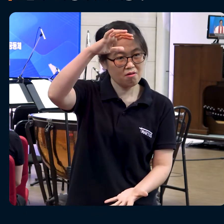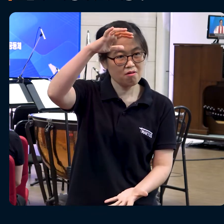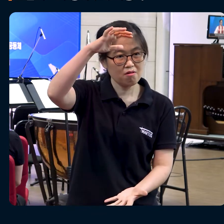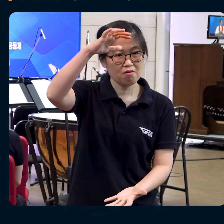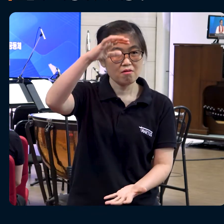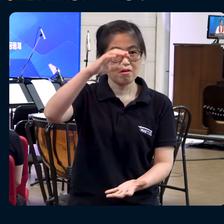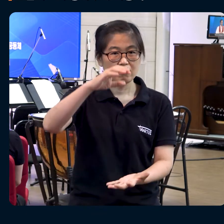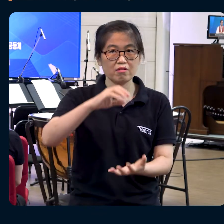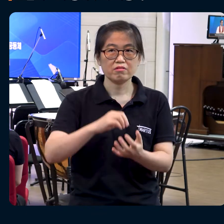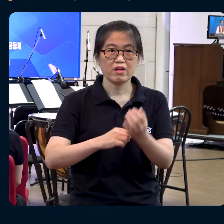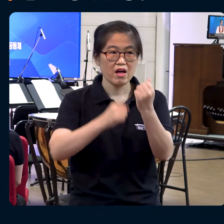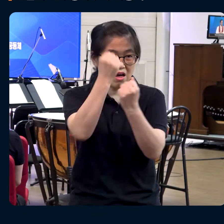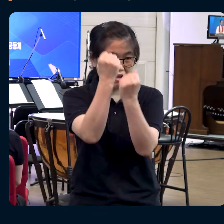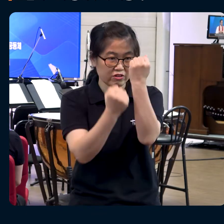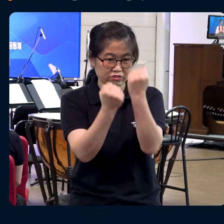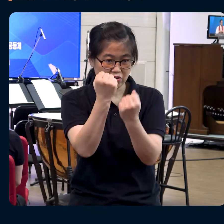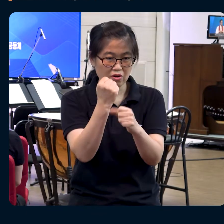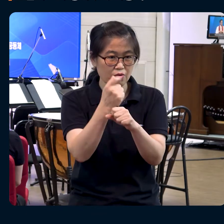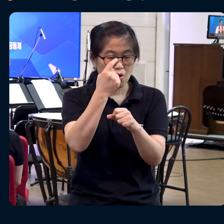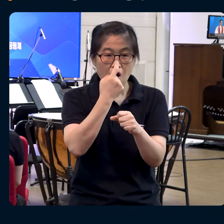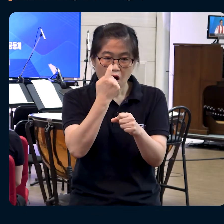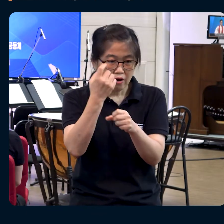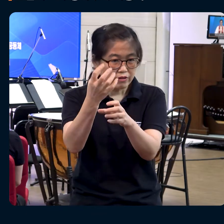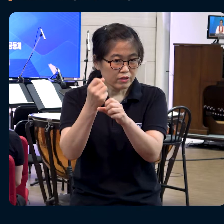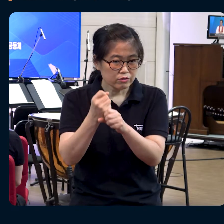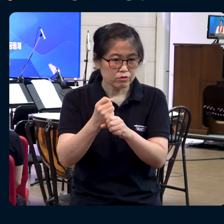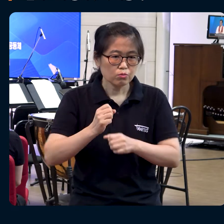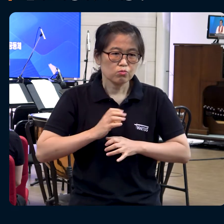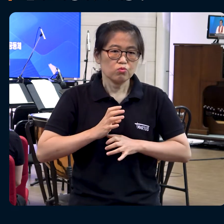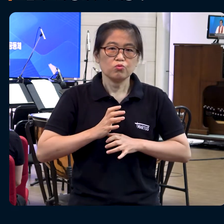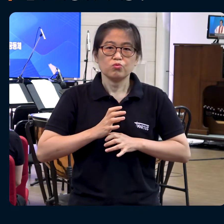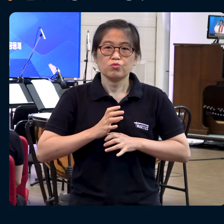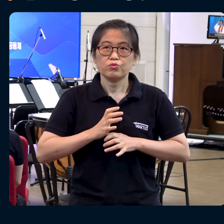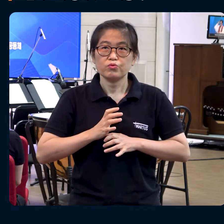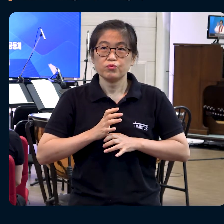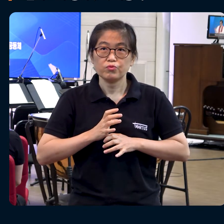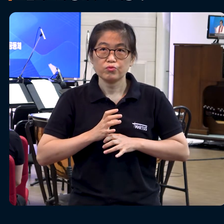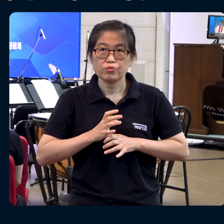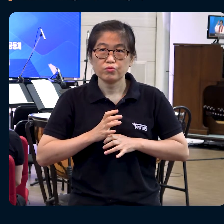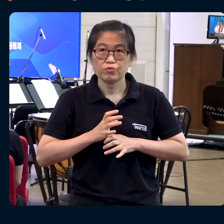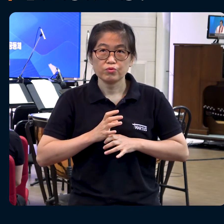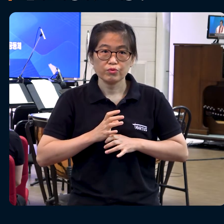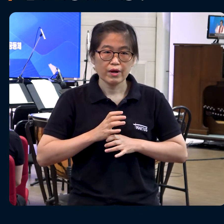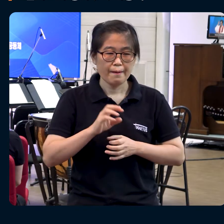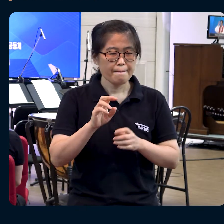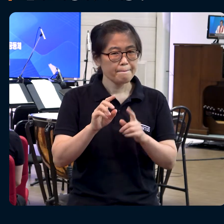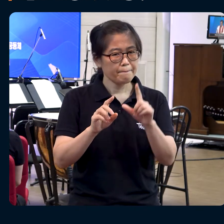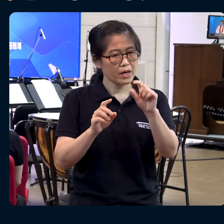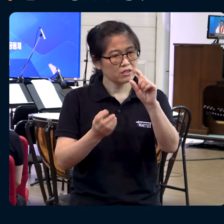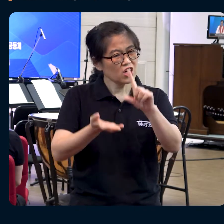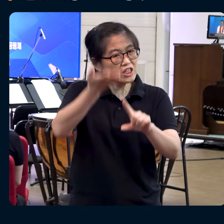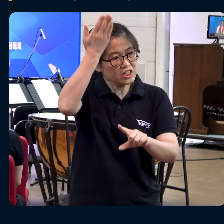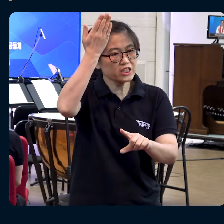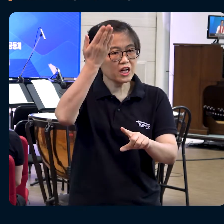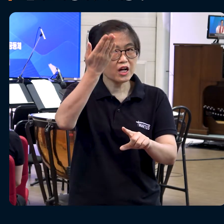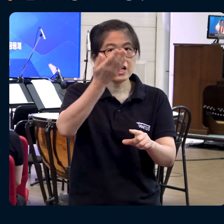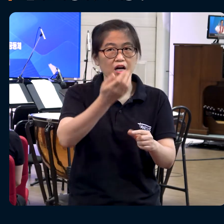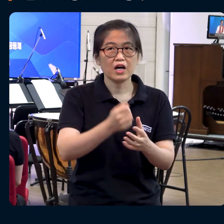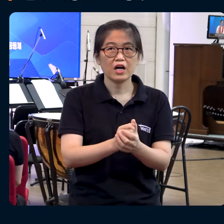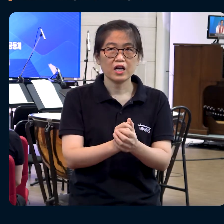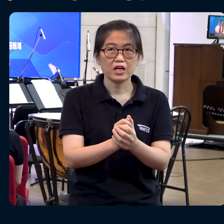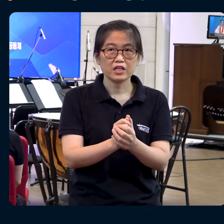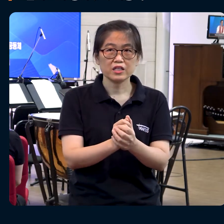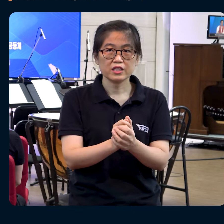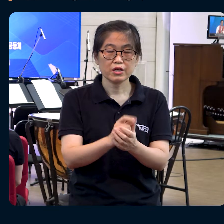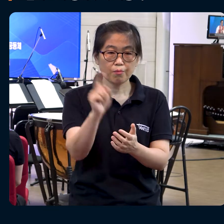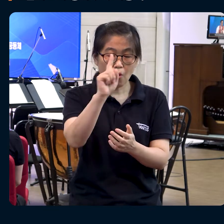그 마리 문서를 해석하면서 학자들은 굉장히 놀랐어요. 왜냐하면요 그 몇만 장이 다 똑같은 내용을 담고